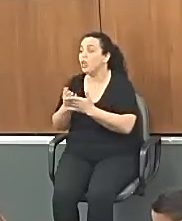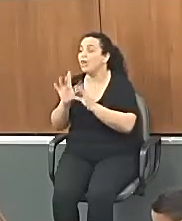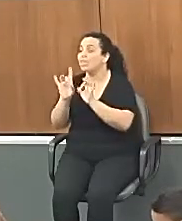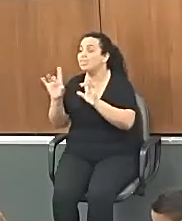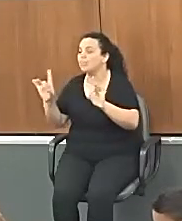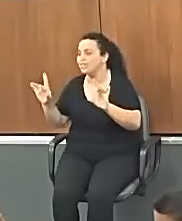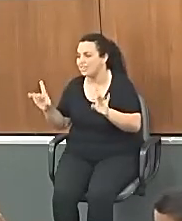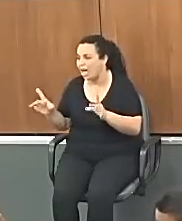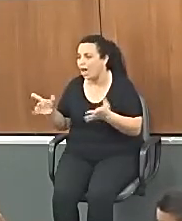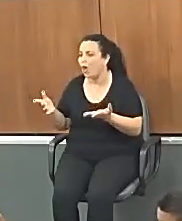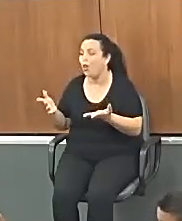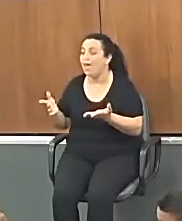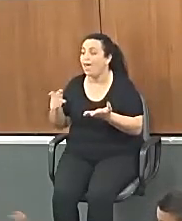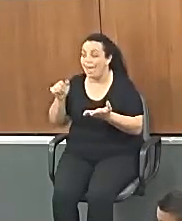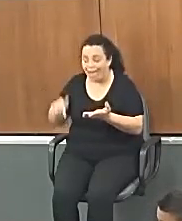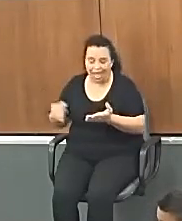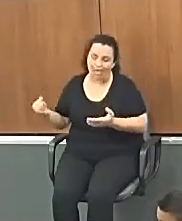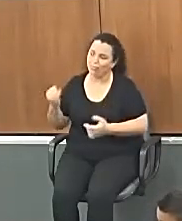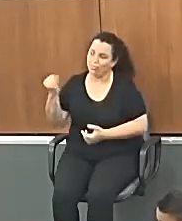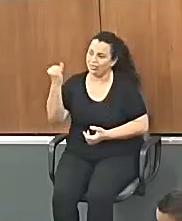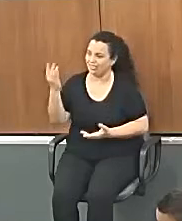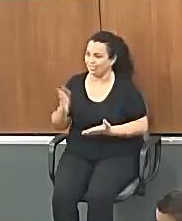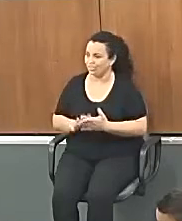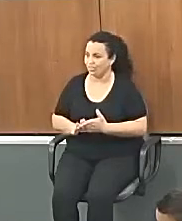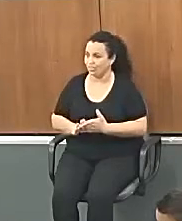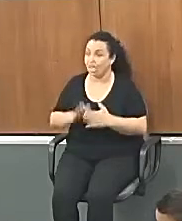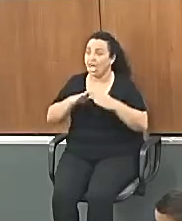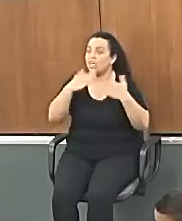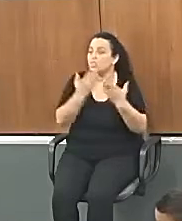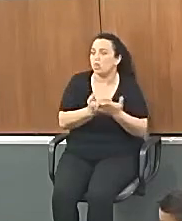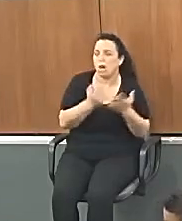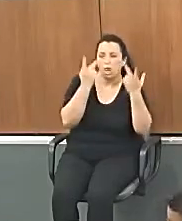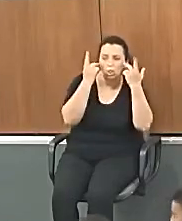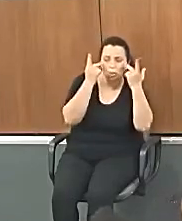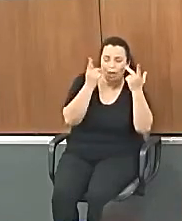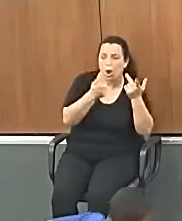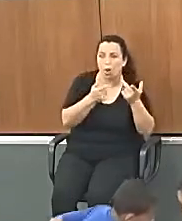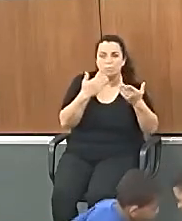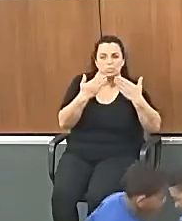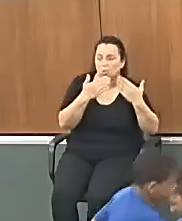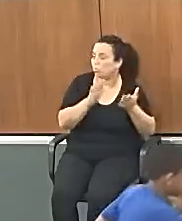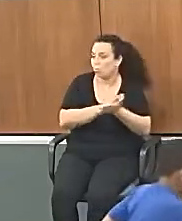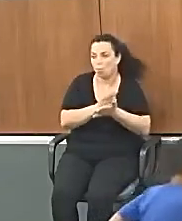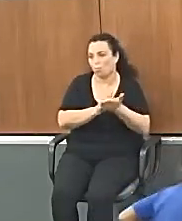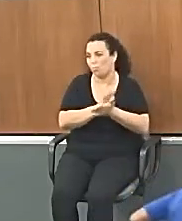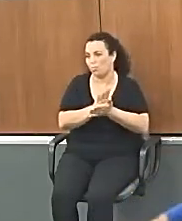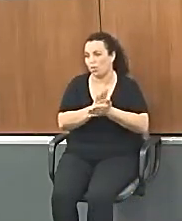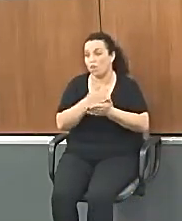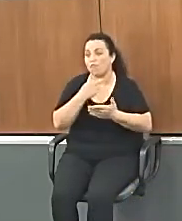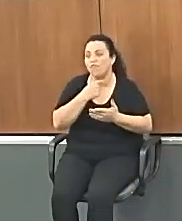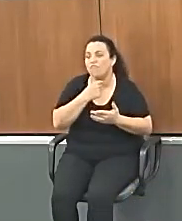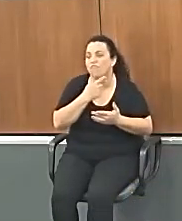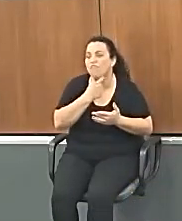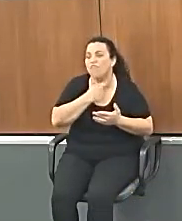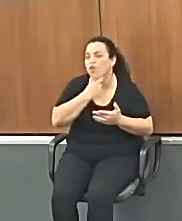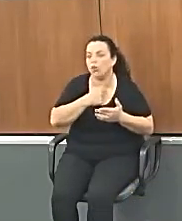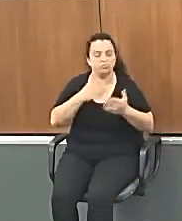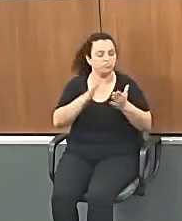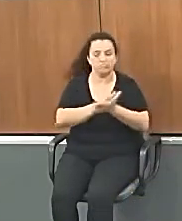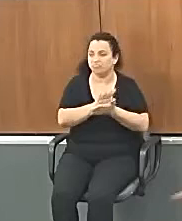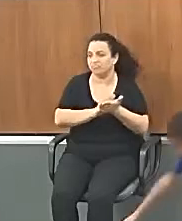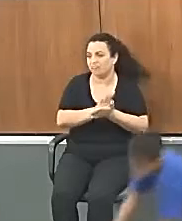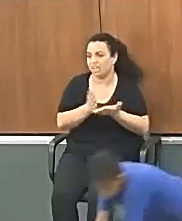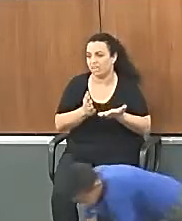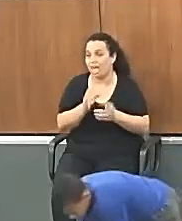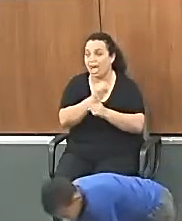e uma escola comum não tem psicólogo não tem uma fome não tem um assistente social como a nossa escola